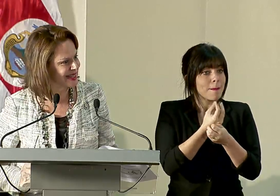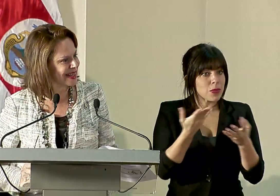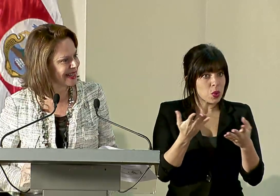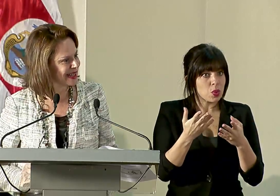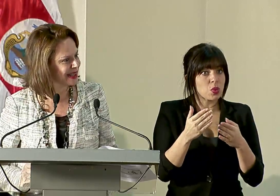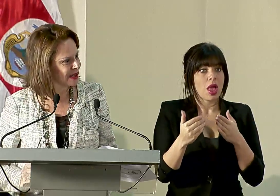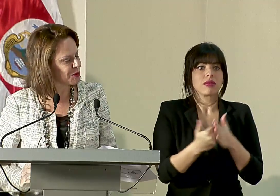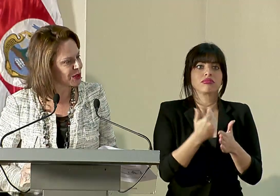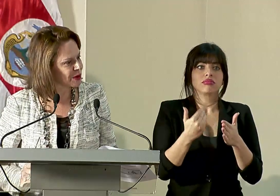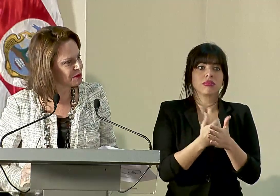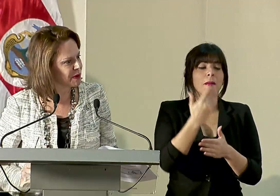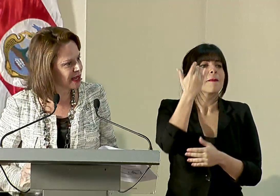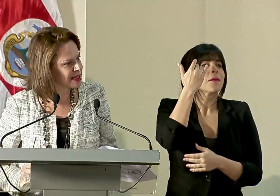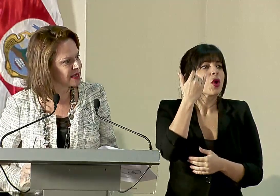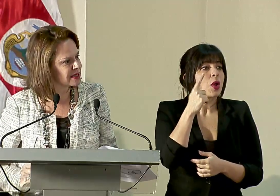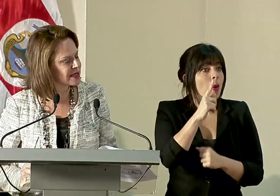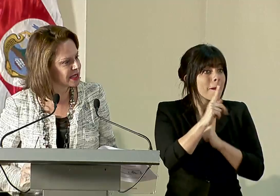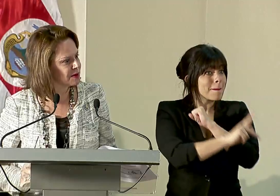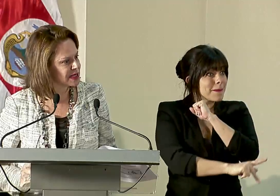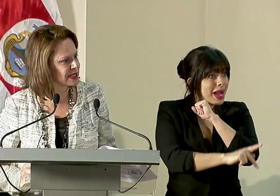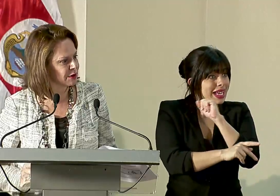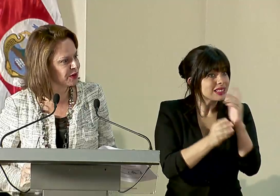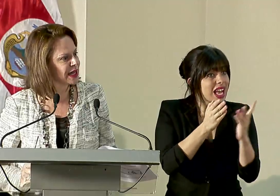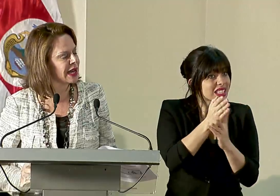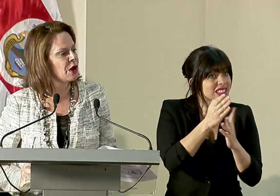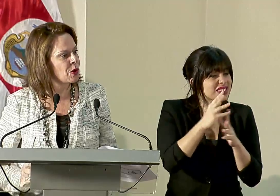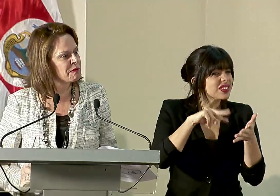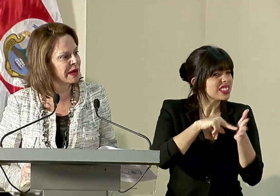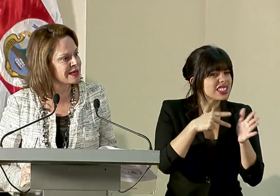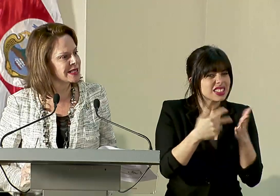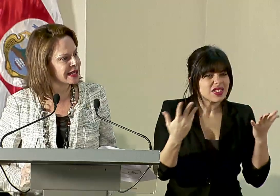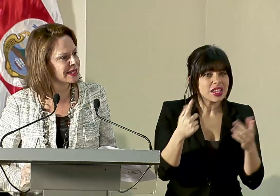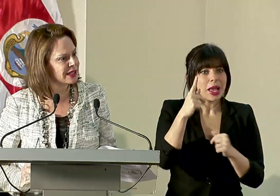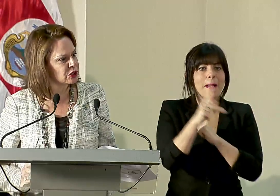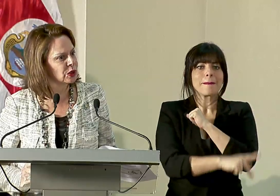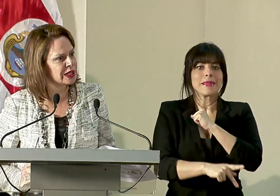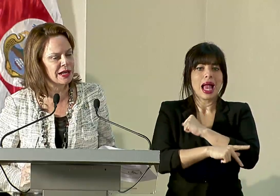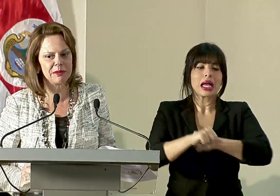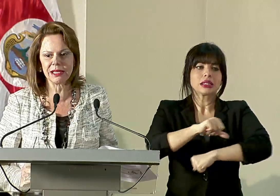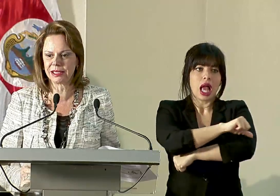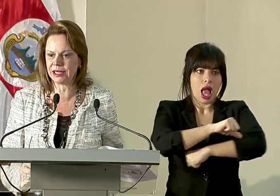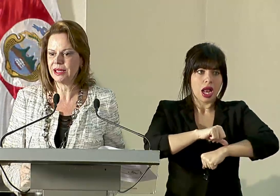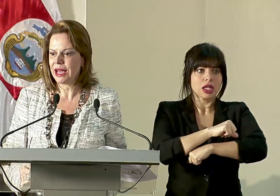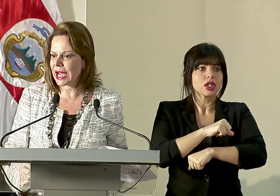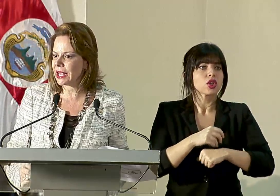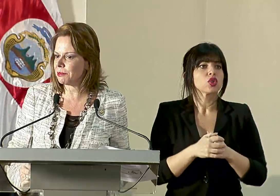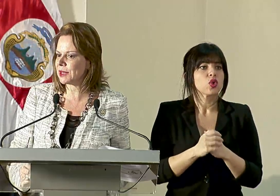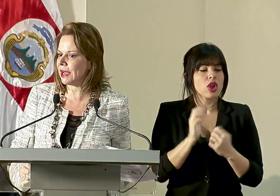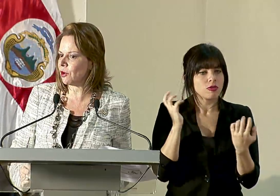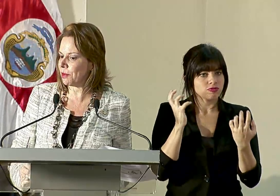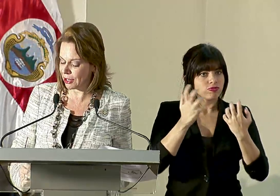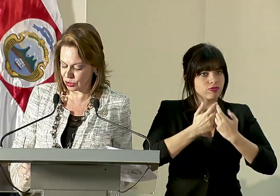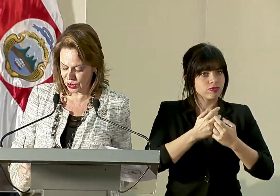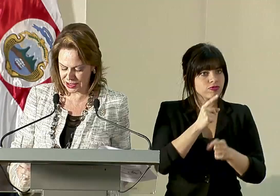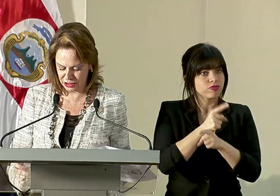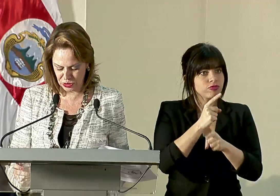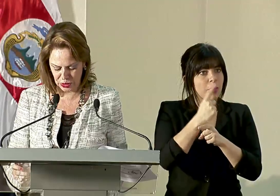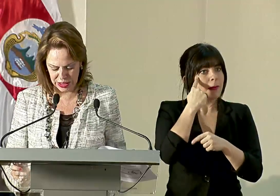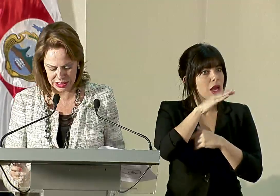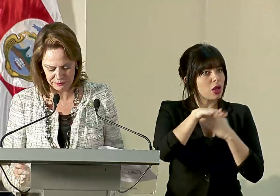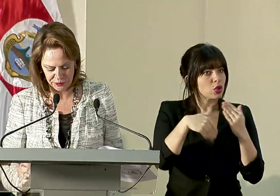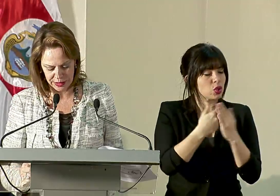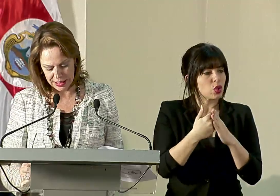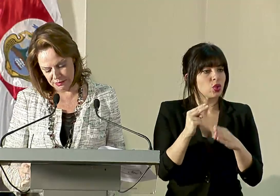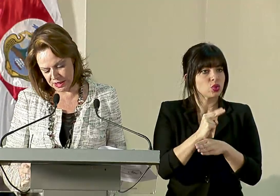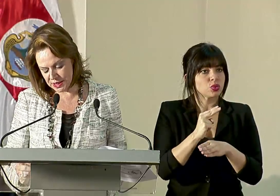se estrena, porque un país accesible significa un país arquitectónicamente adaptado para todas y